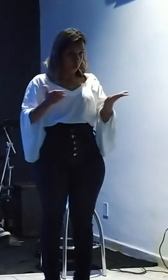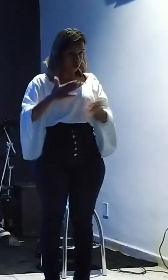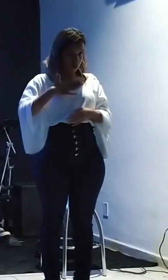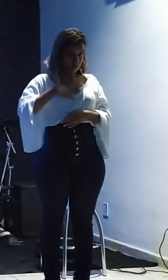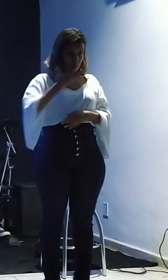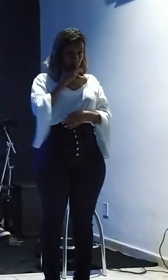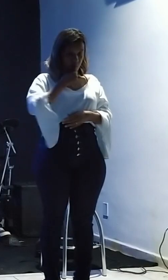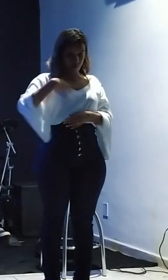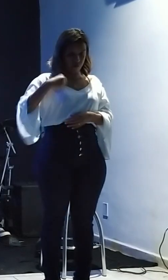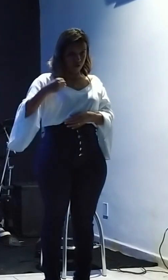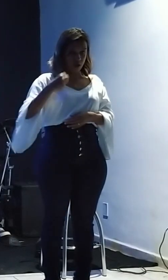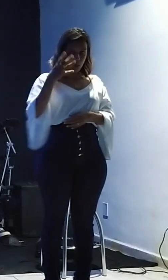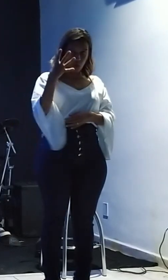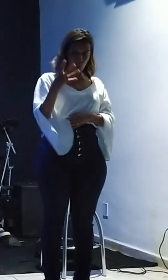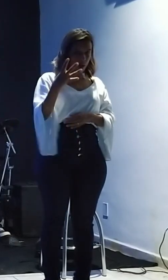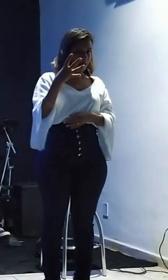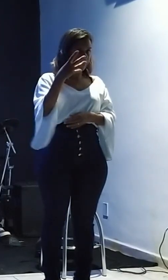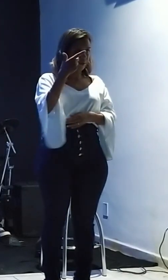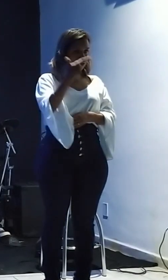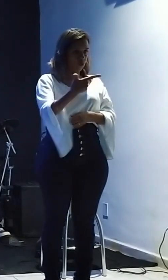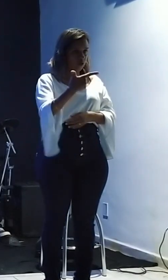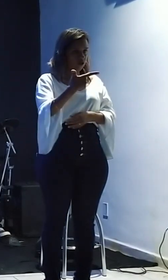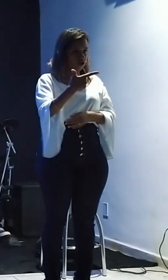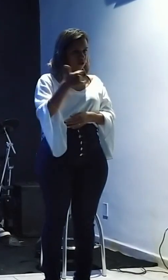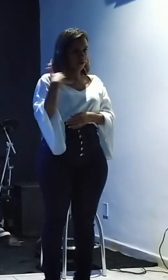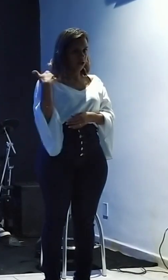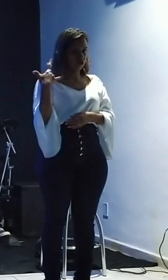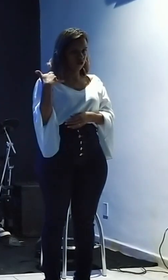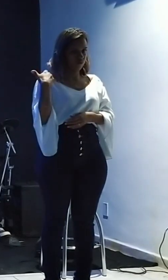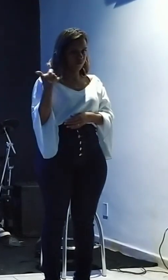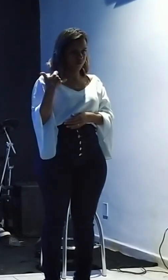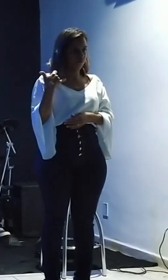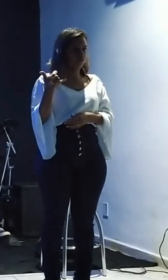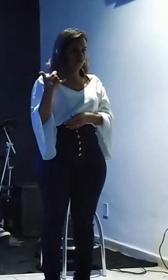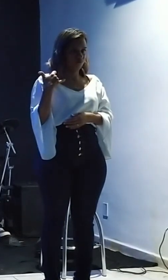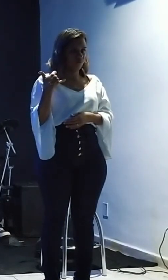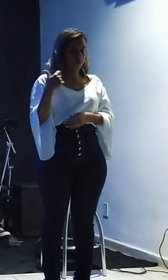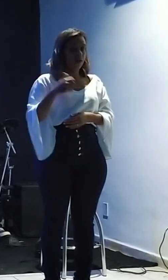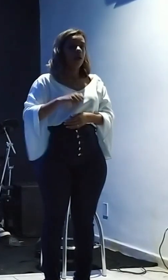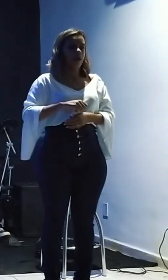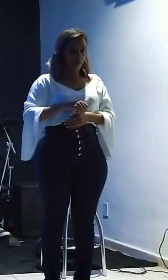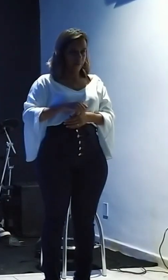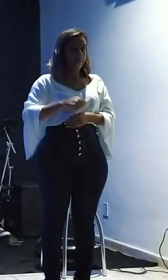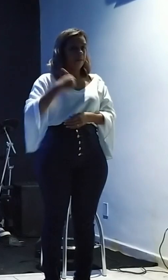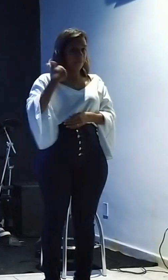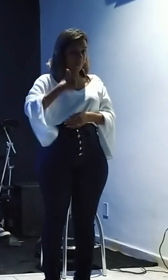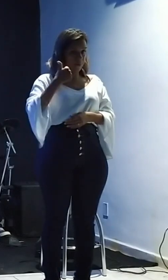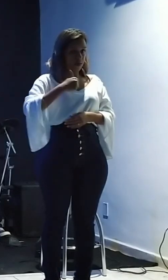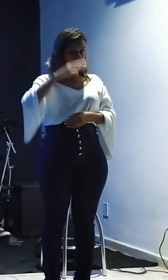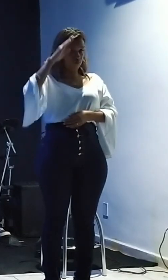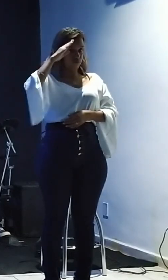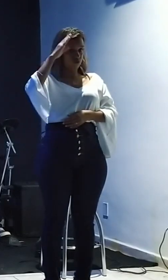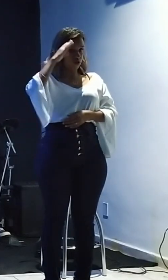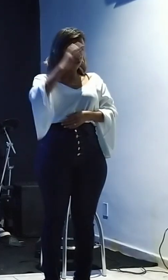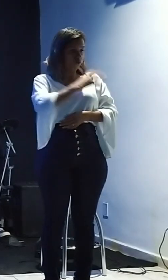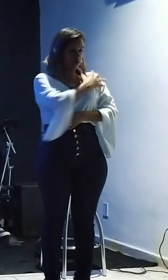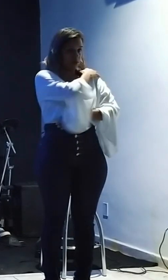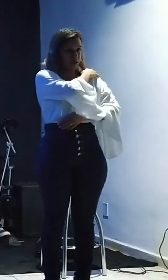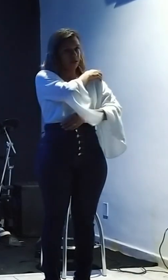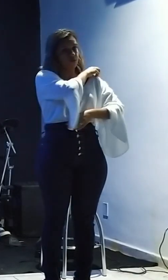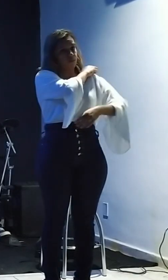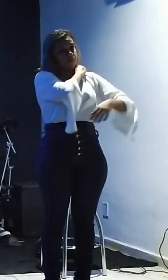está com 42 anos. Glória a Deus, aleluia. É primeiro sargento do exército,